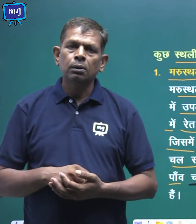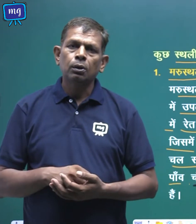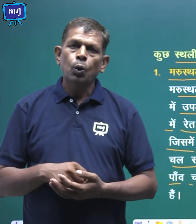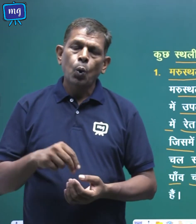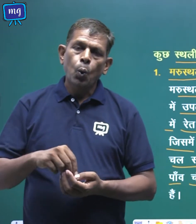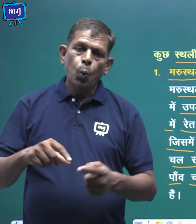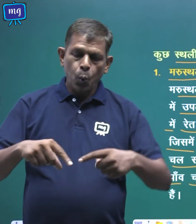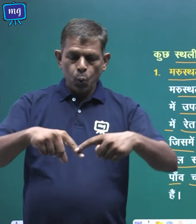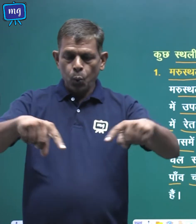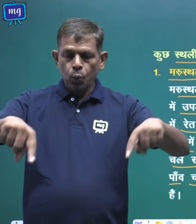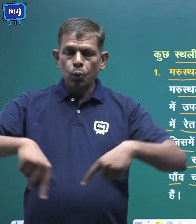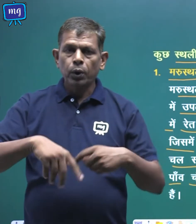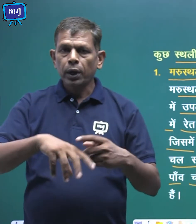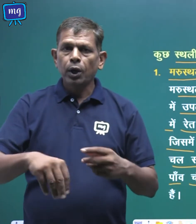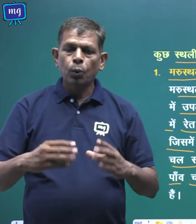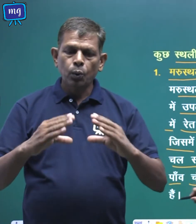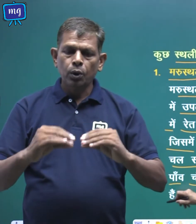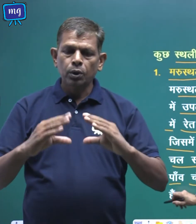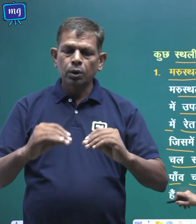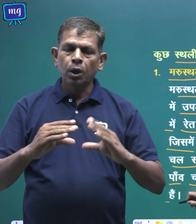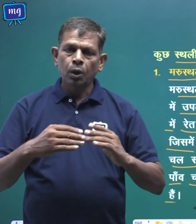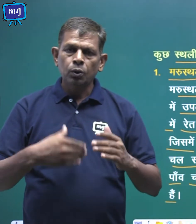चौड़े एवं गद्दीदार होते हैं।